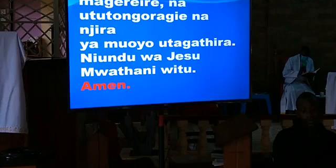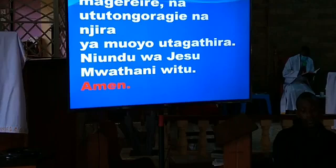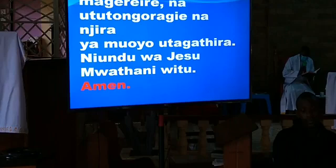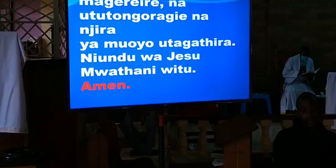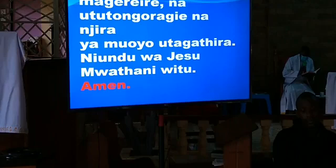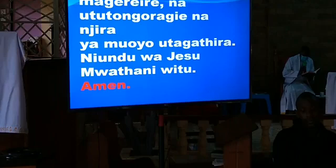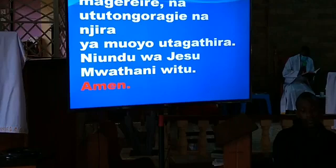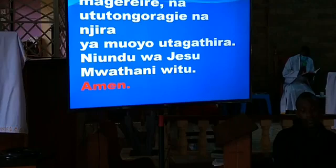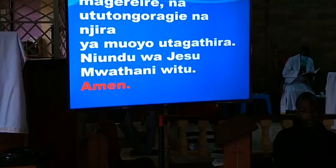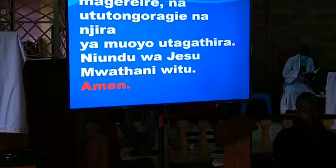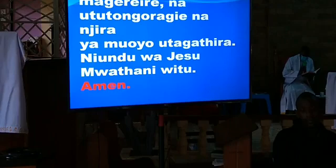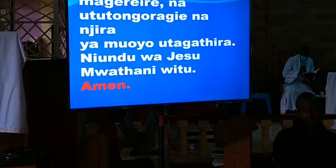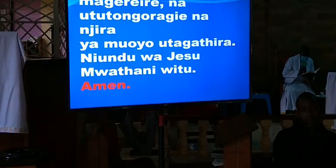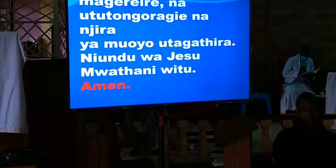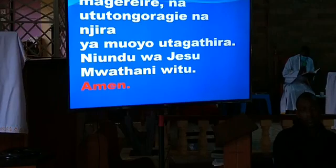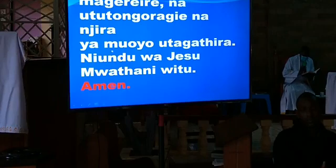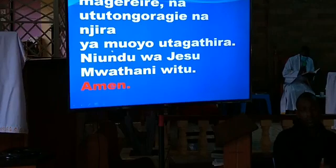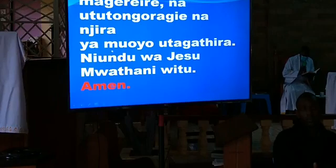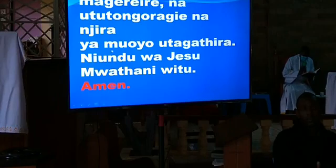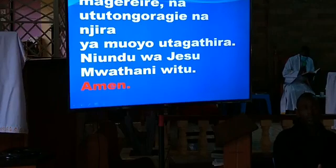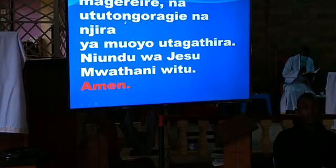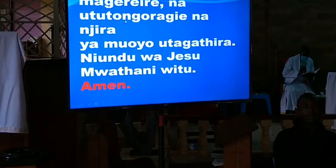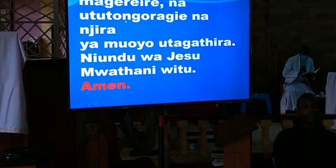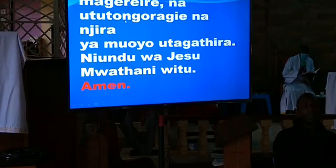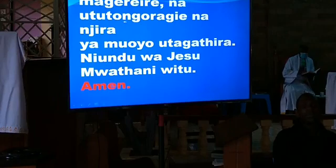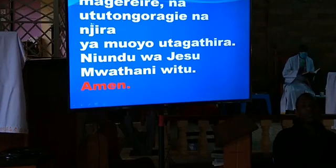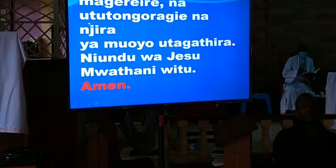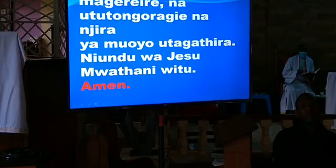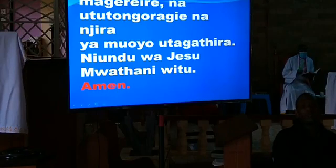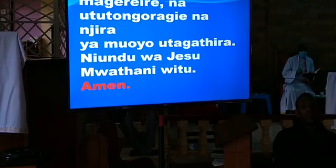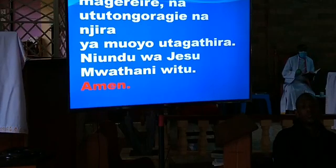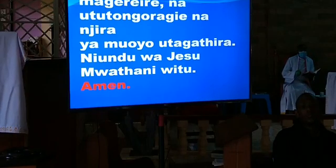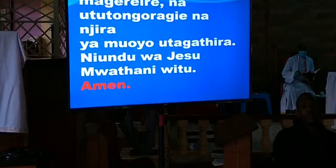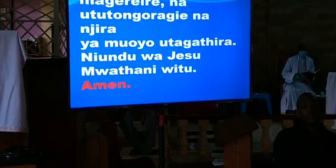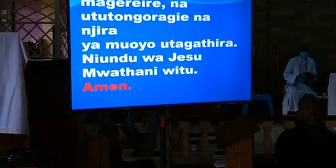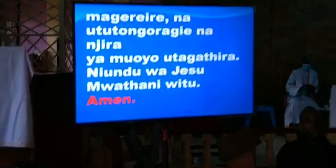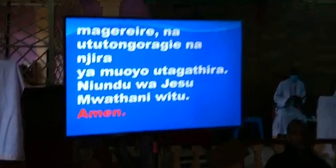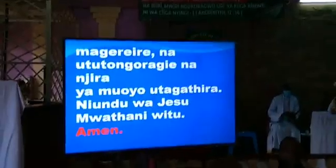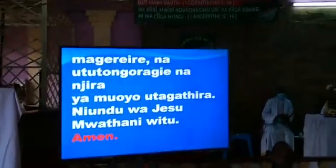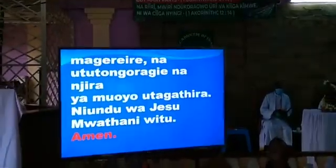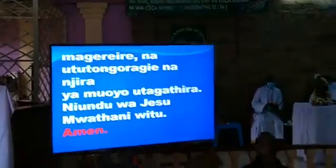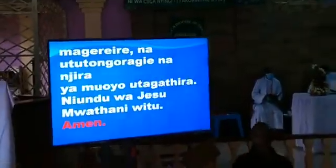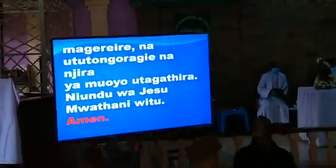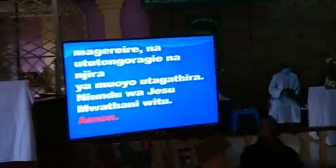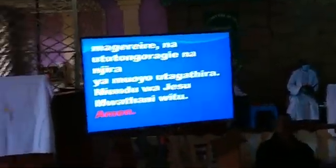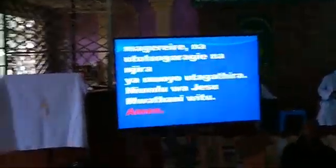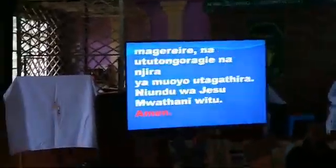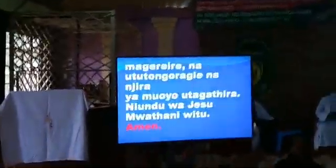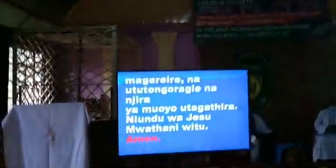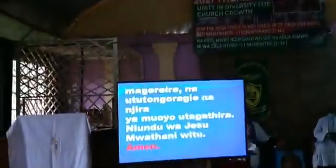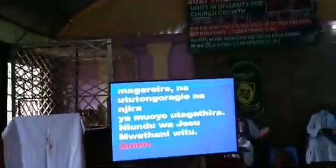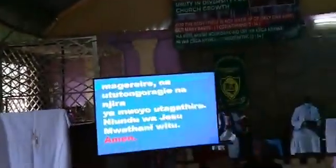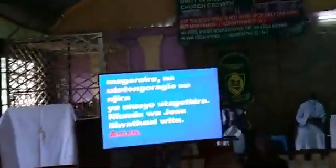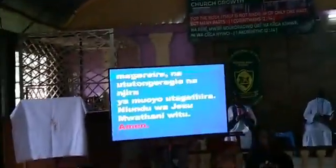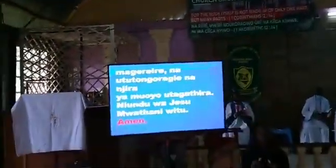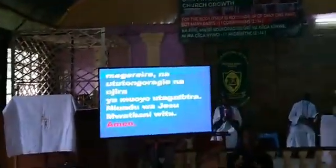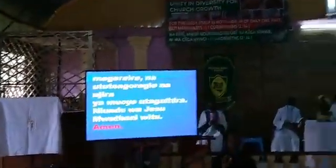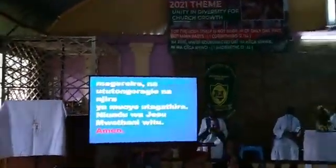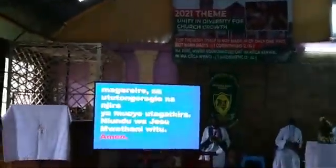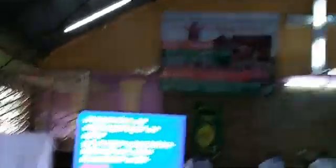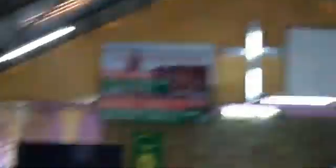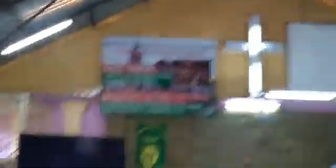ũndũ wa Jesu Kristo mwathani witũ amen ihinda-inĩ rĩrĩ nĩ tũkwenda gwĩta gĩkundi gĩa Praise and Worship